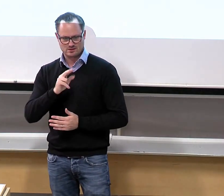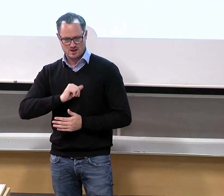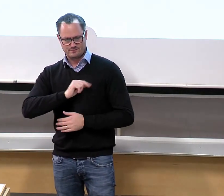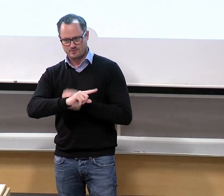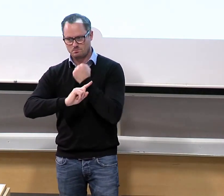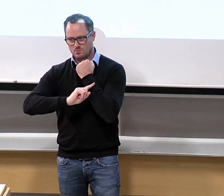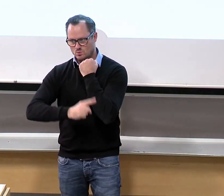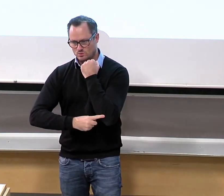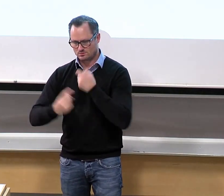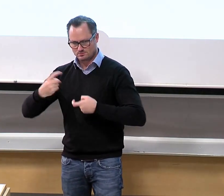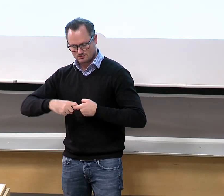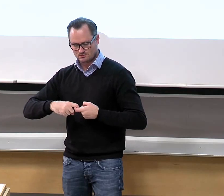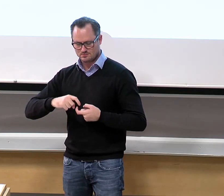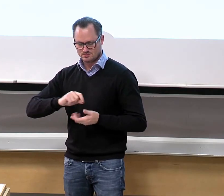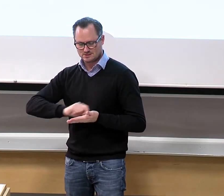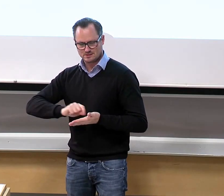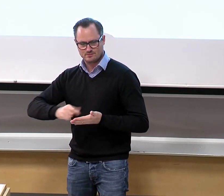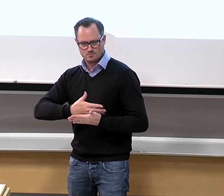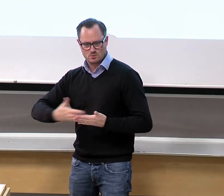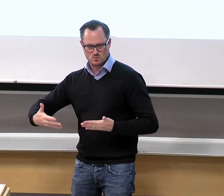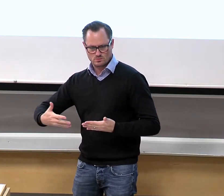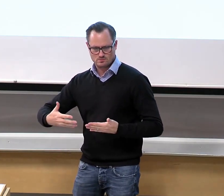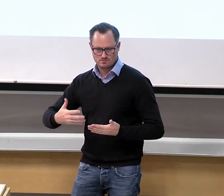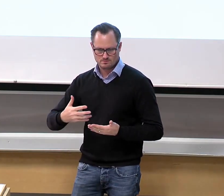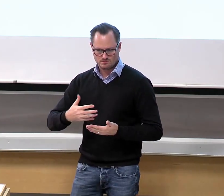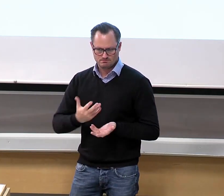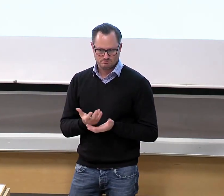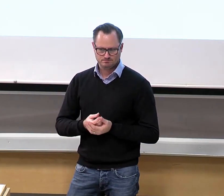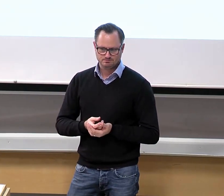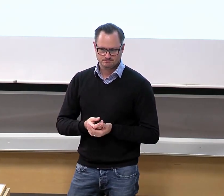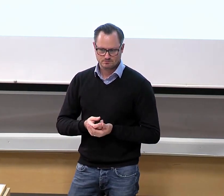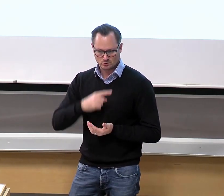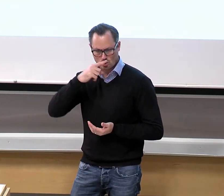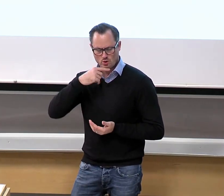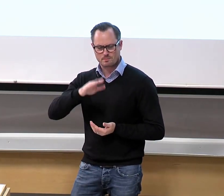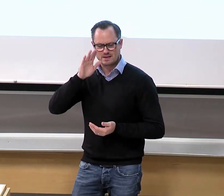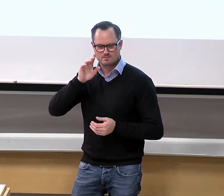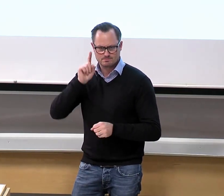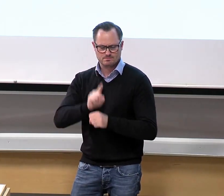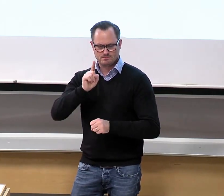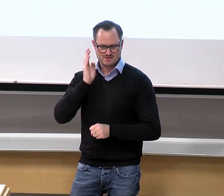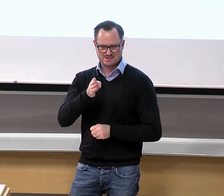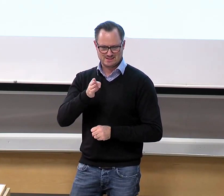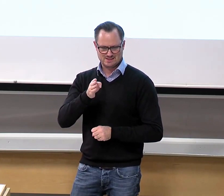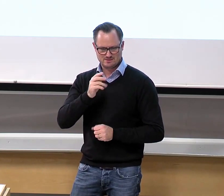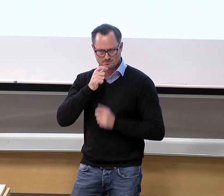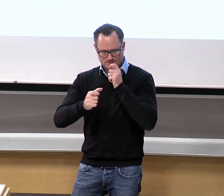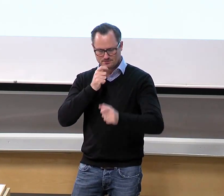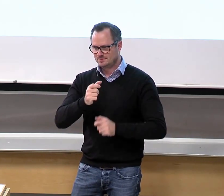Och då så var det intressant att använda sig av just den modellen för att titta på det skrivna språket. Och talet är